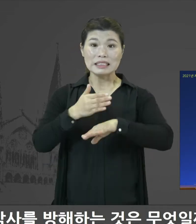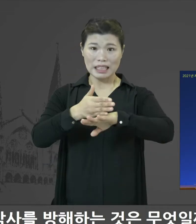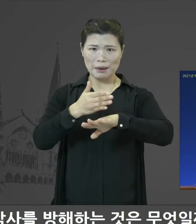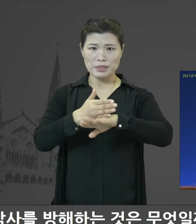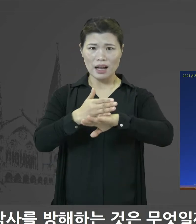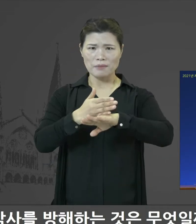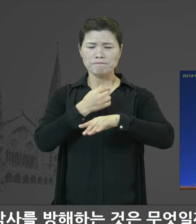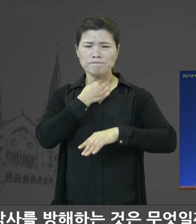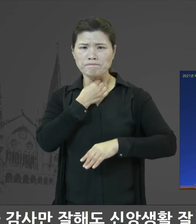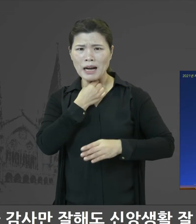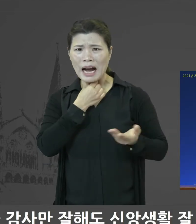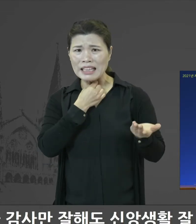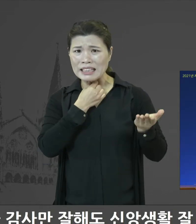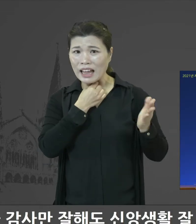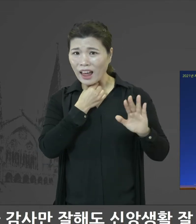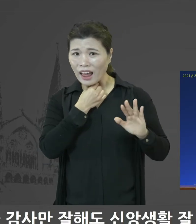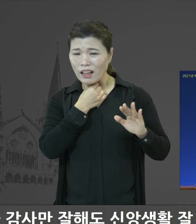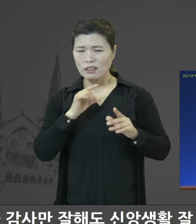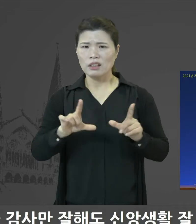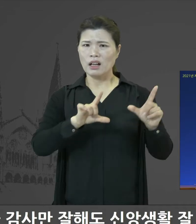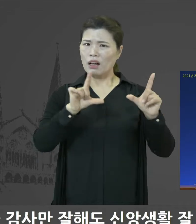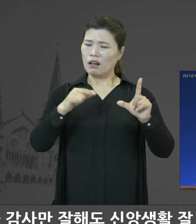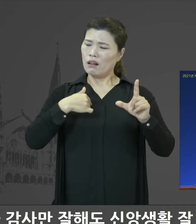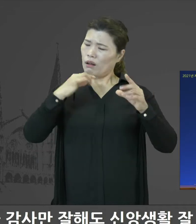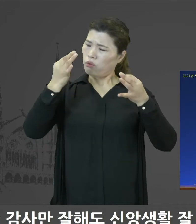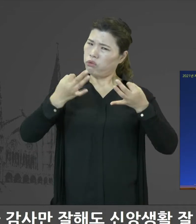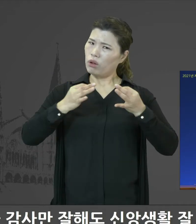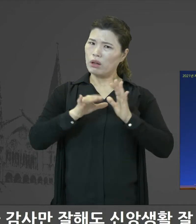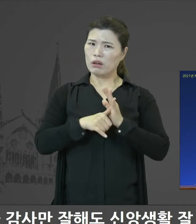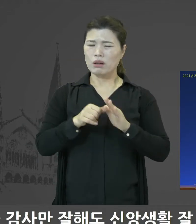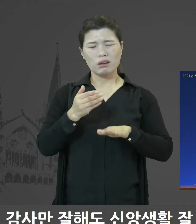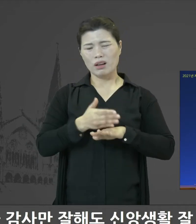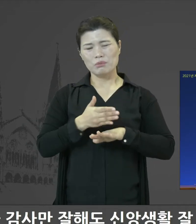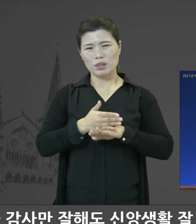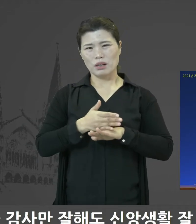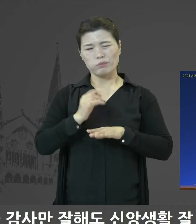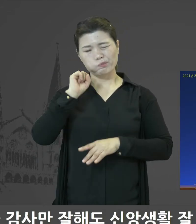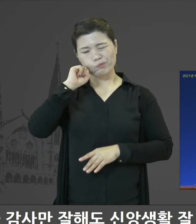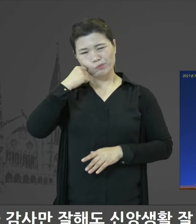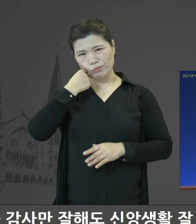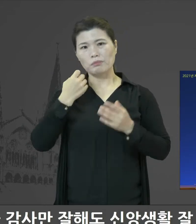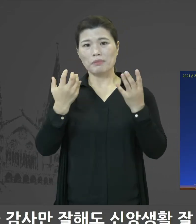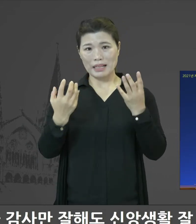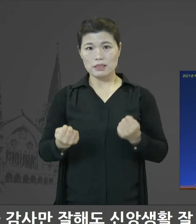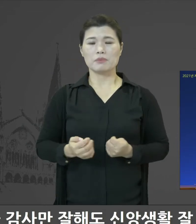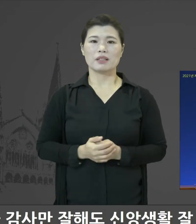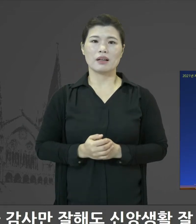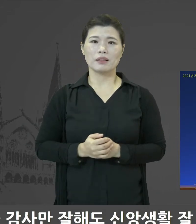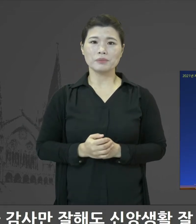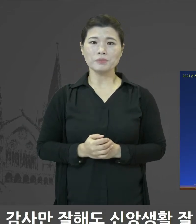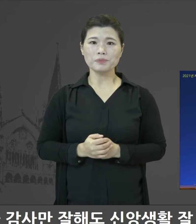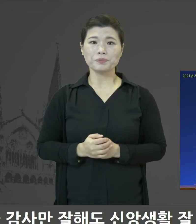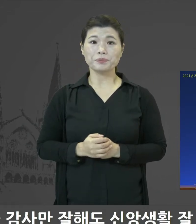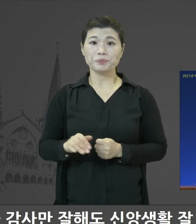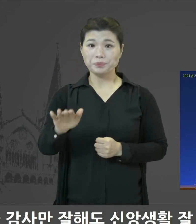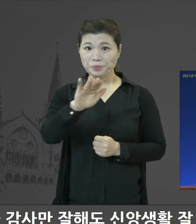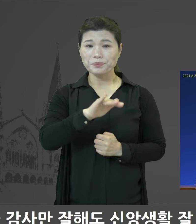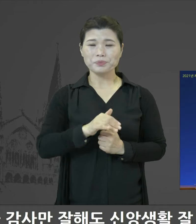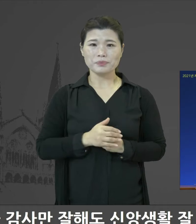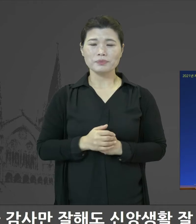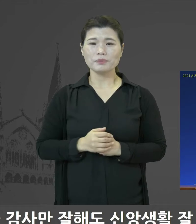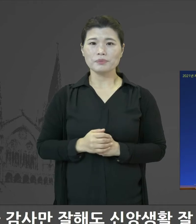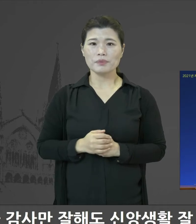감사하고 싶은데 사실 삶을 돌아보면 감사 못할 일들도 굉장히 많지 않습니까? 아마 우리 중에